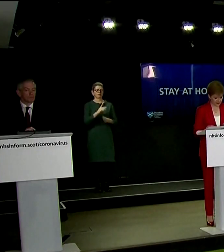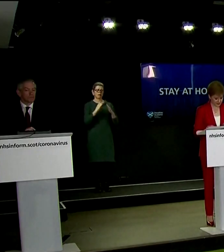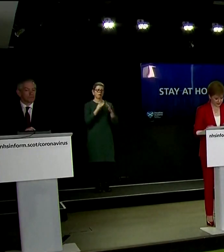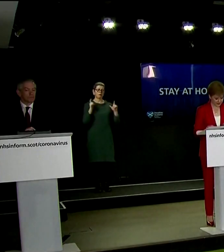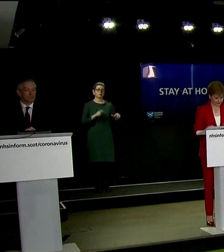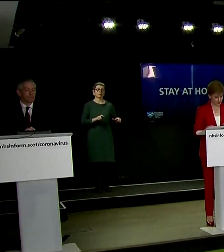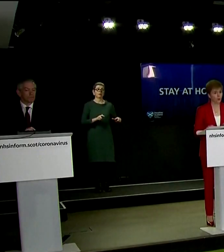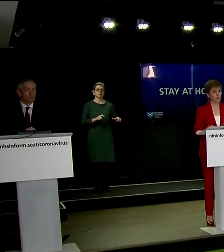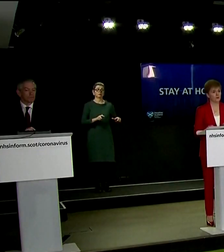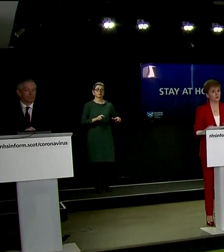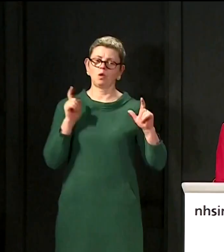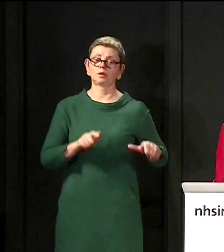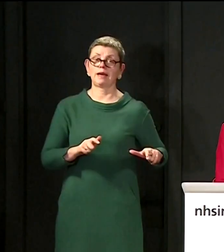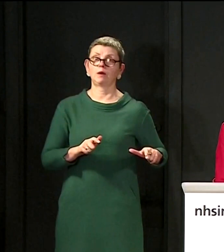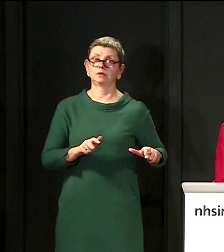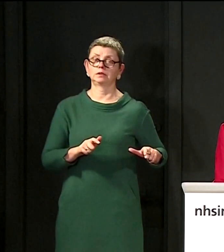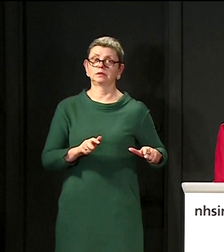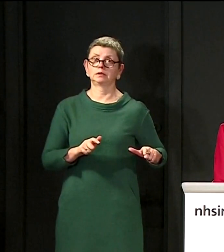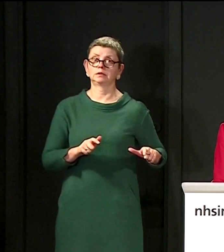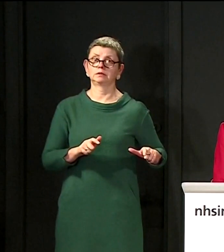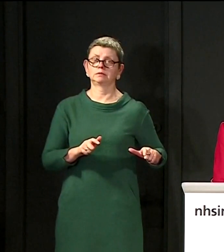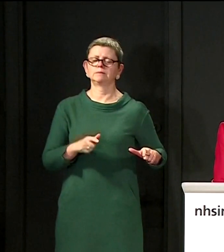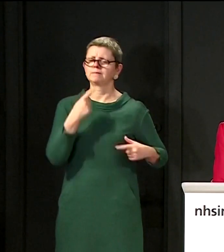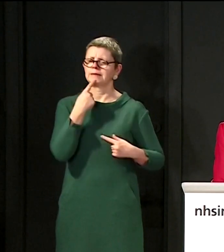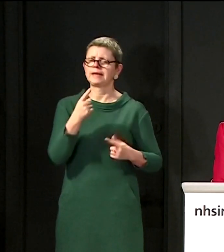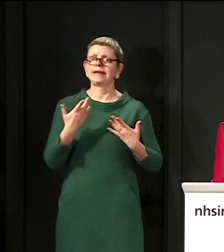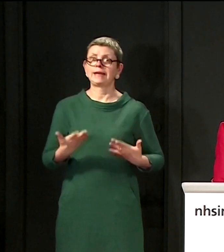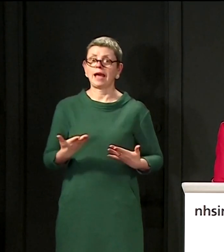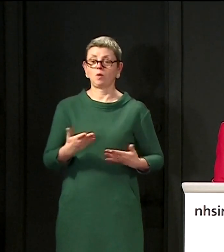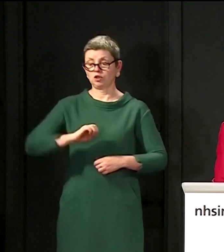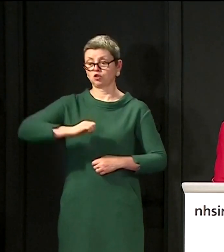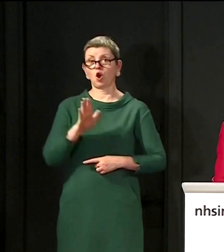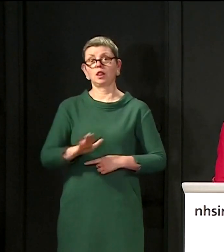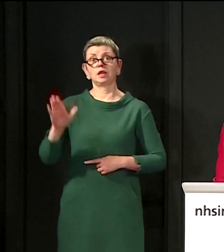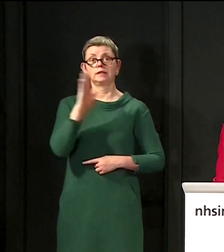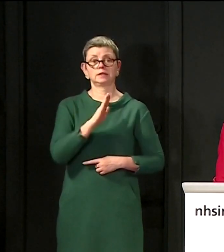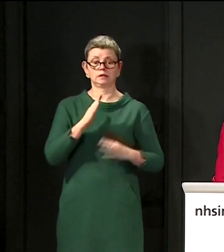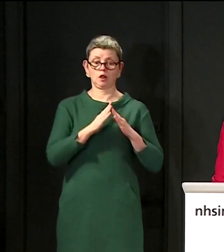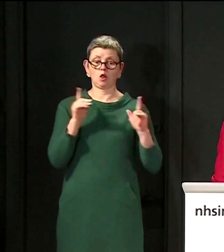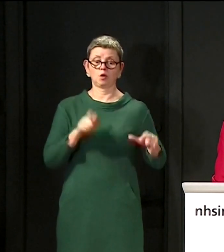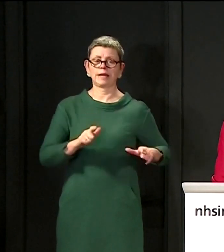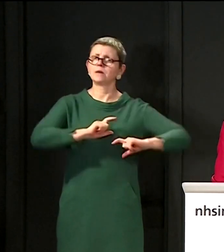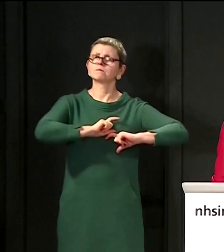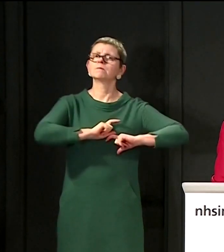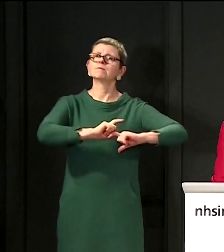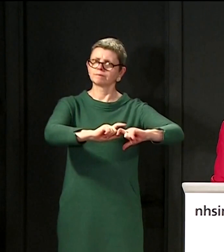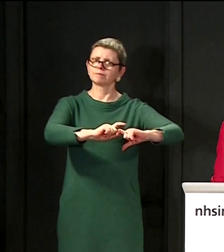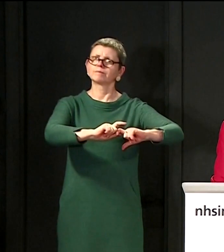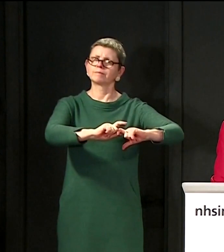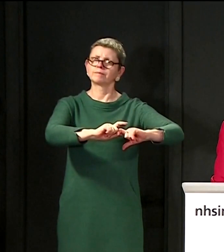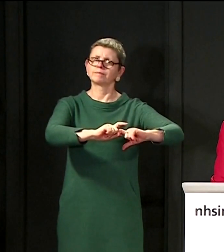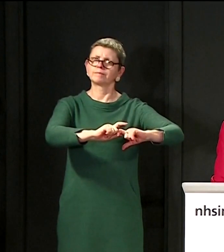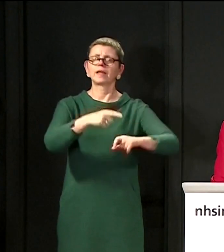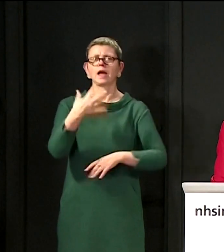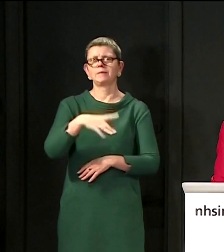البقاء في حالة التأهب، ستنتقل ستيرجن بإقليم اسكتلندا خلال أيام ربما بحثا عن شيء من